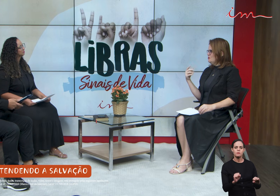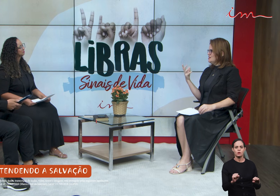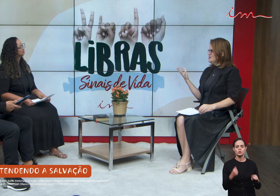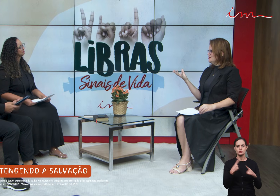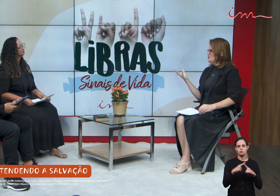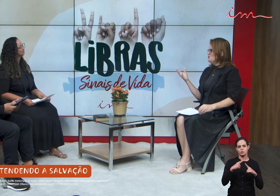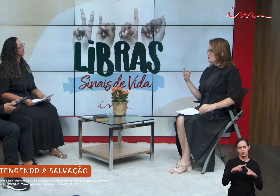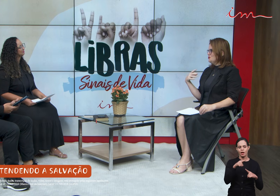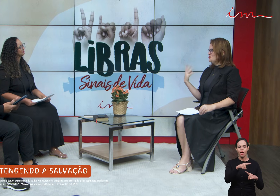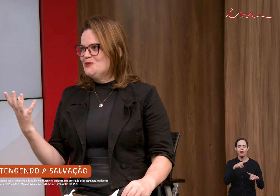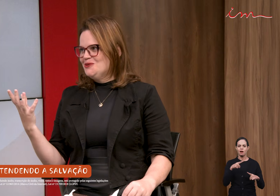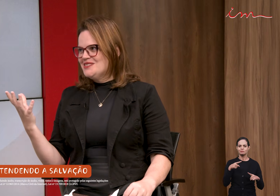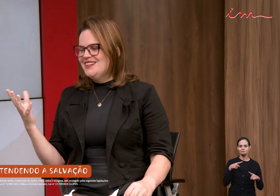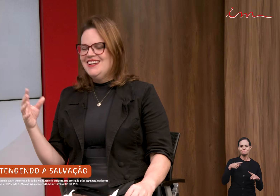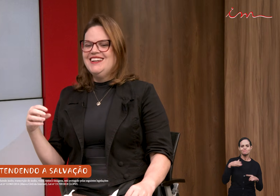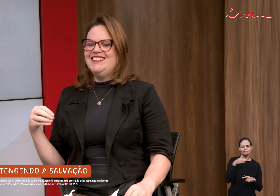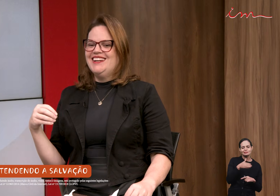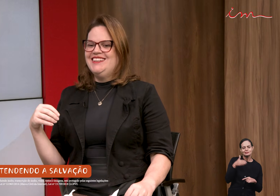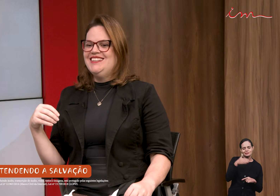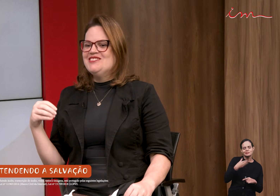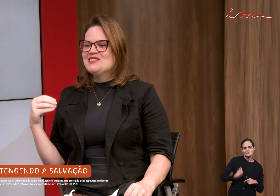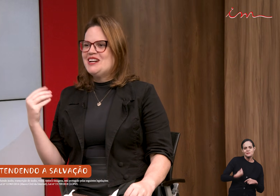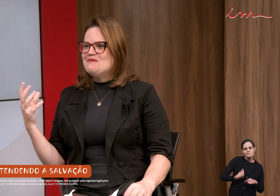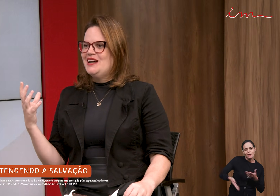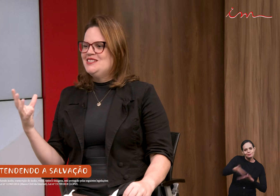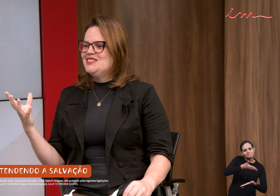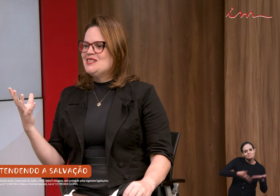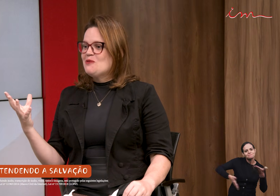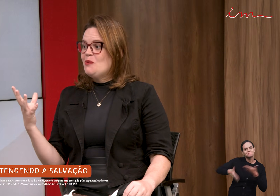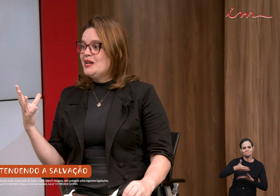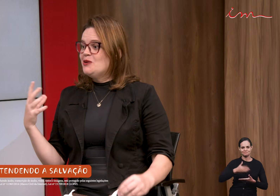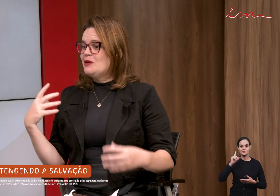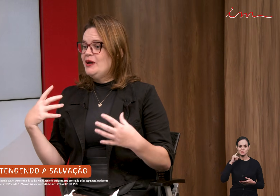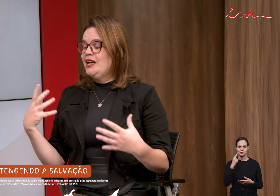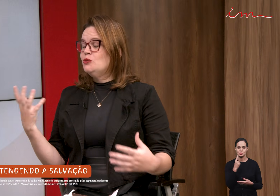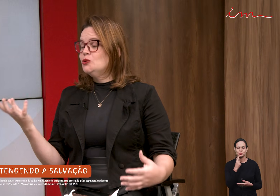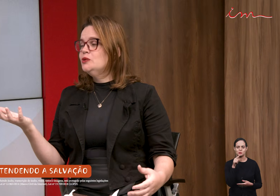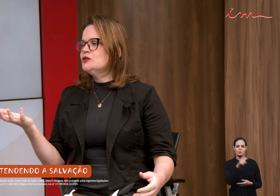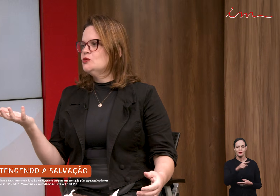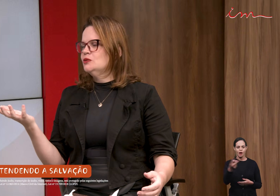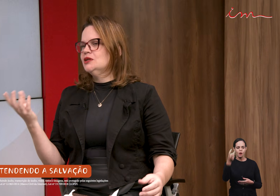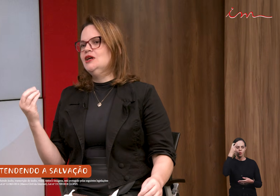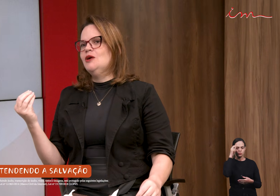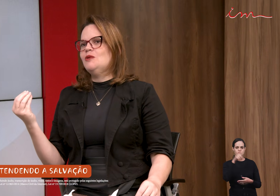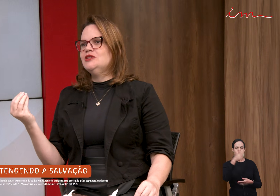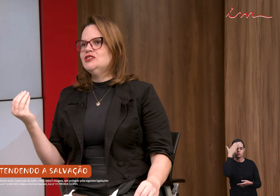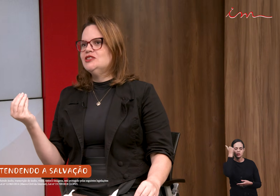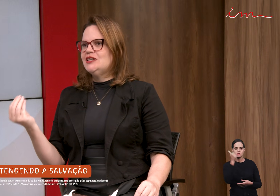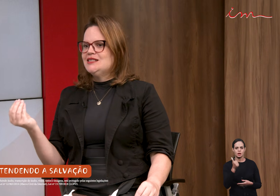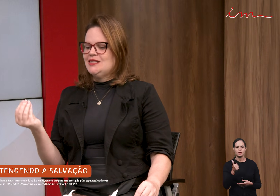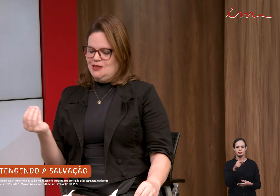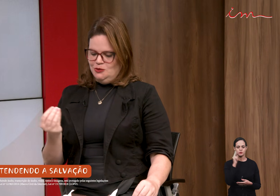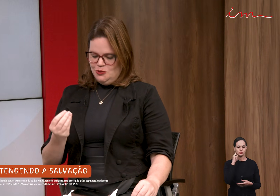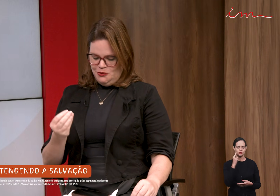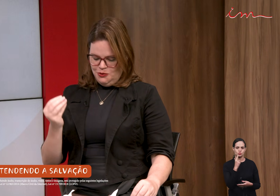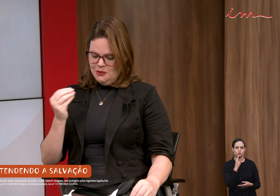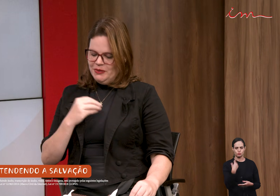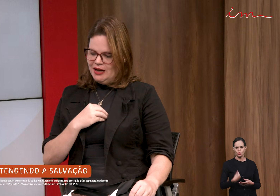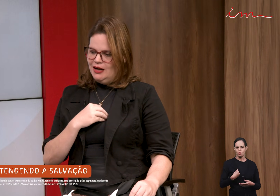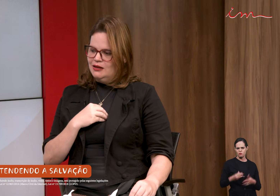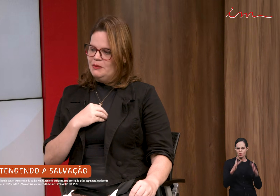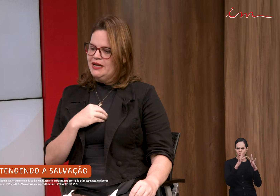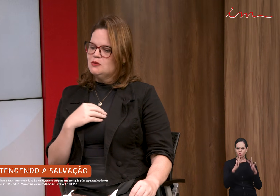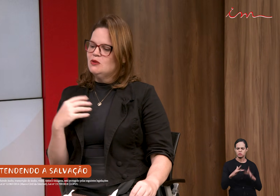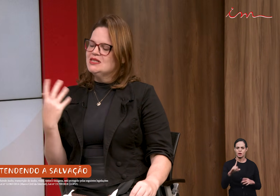ela conviveu bastante com muitos surdos, e aí no trabalho a gente sabe como é que é a cultura surda. Quando a gente traz a questão